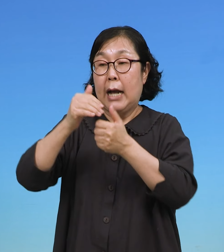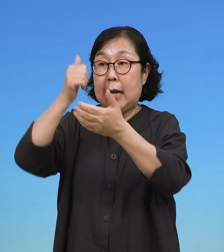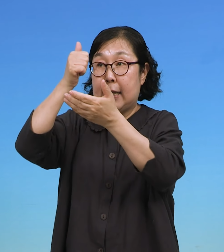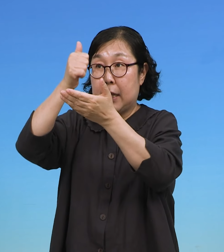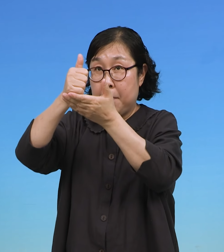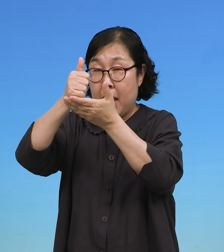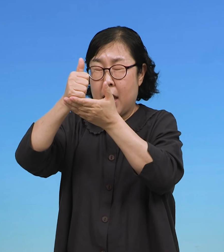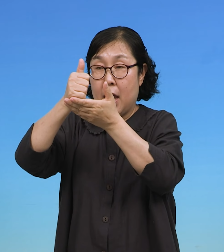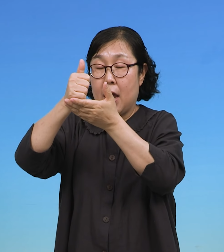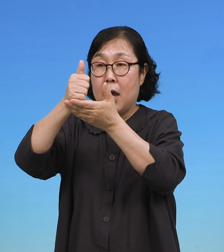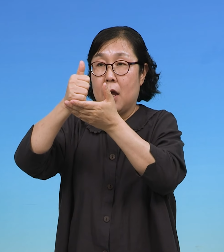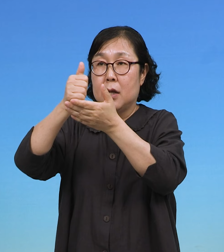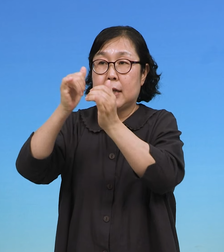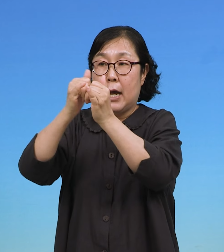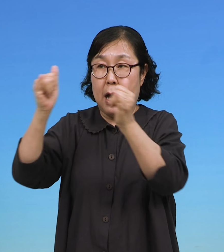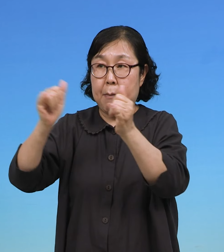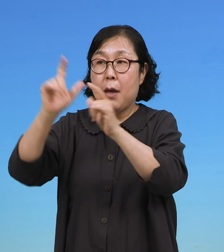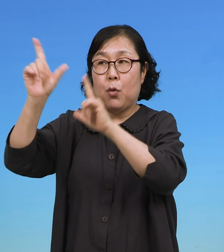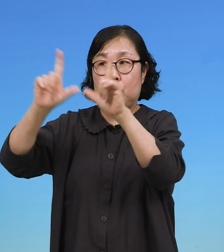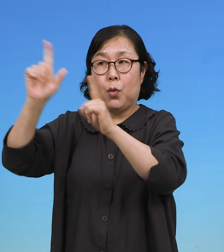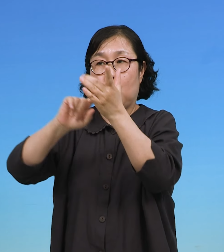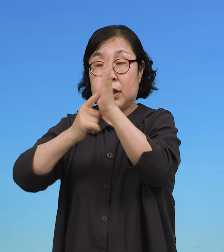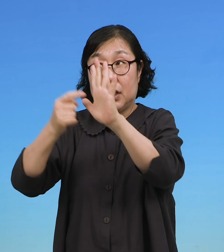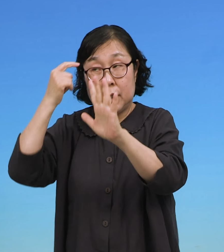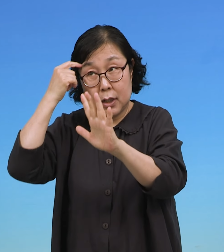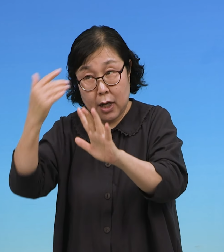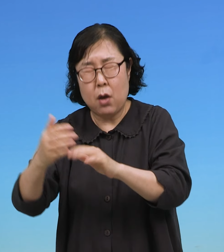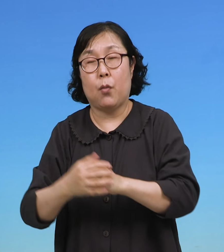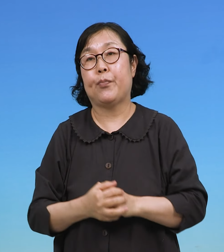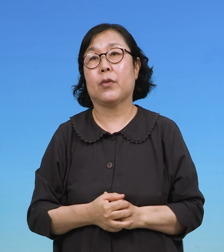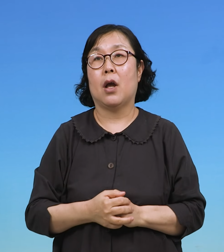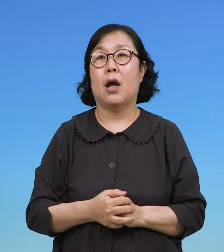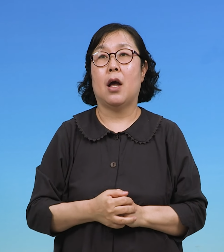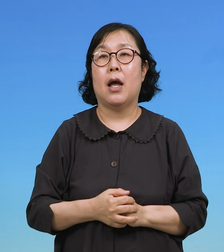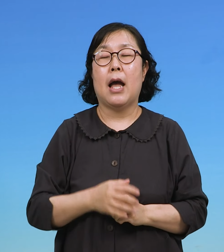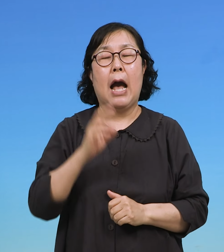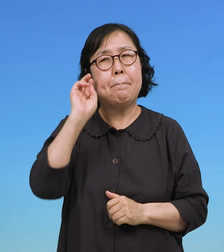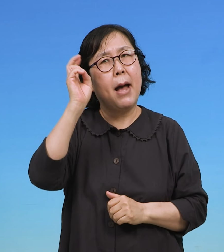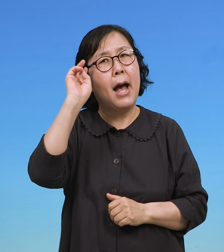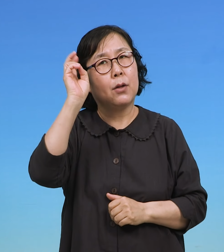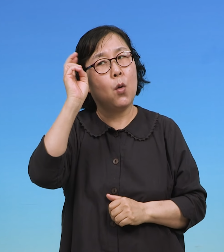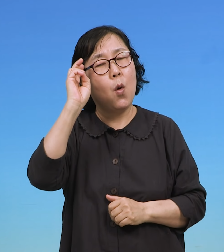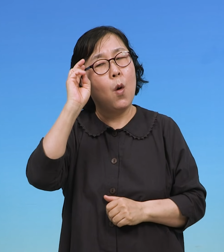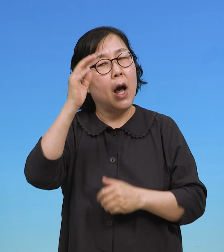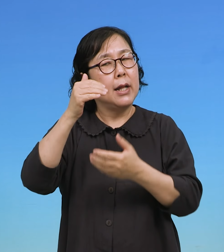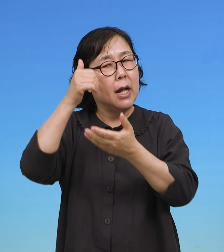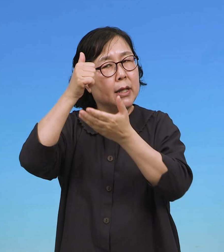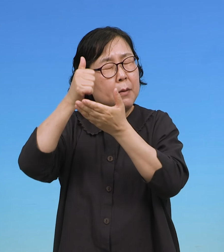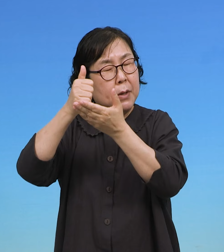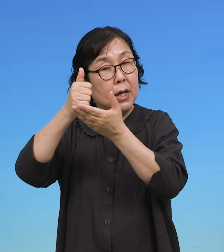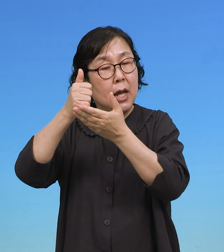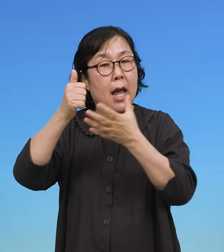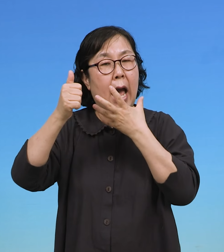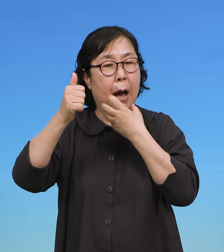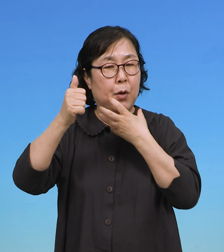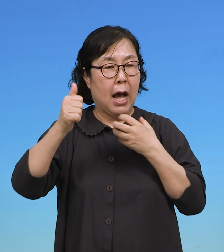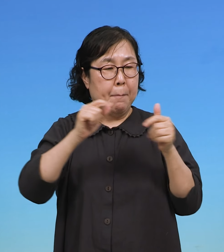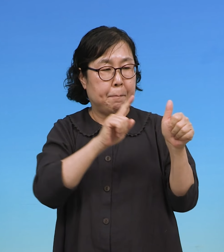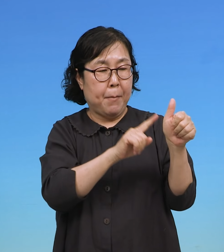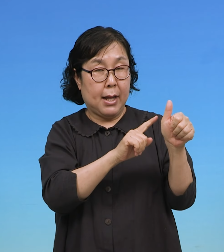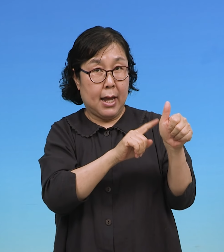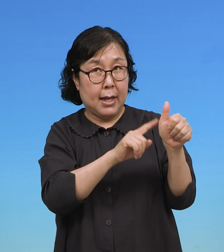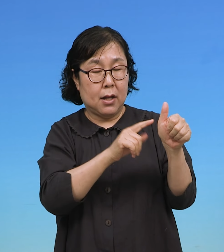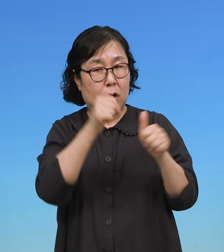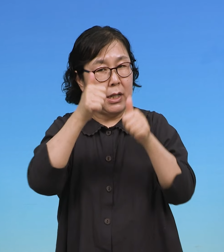않아서 추측하는 거지만 딱 추측해 보면은 이게 아브라함을 향한 하나님의 어떤 의도, 그 테스트를 하시기 위한